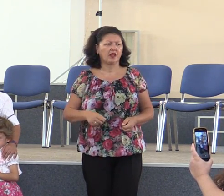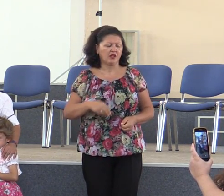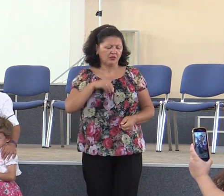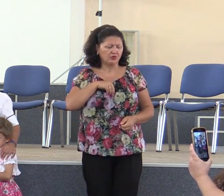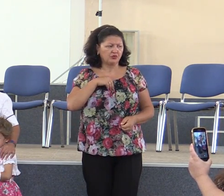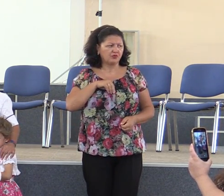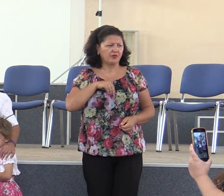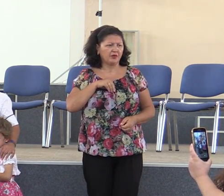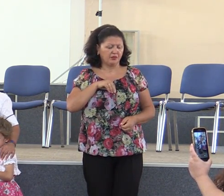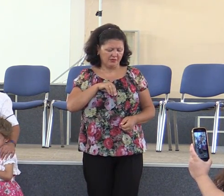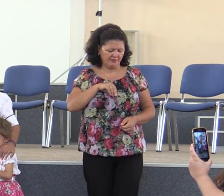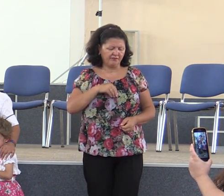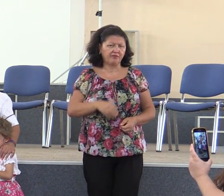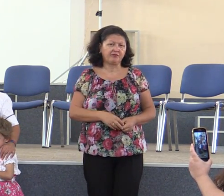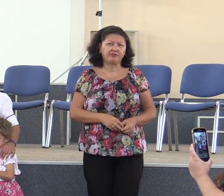sufletul.